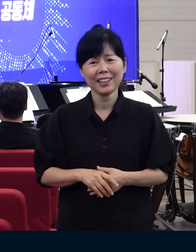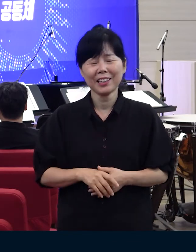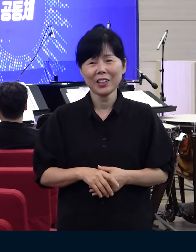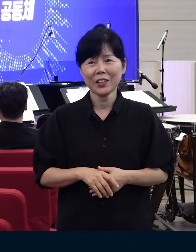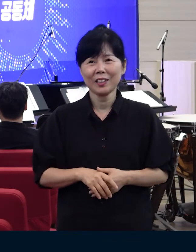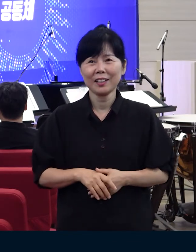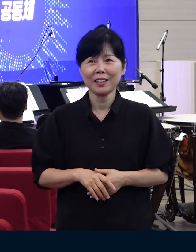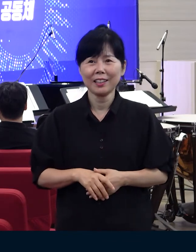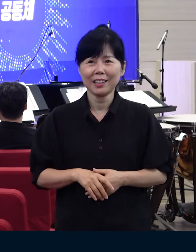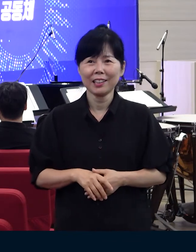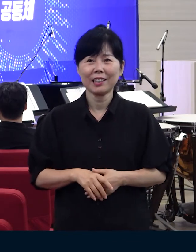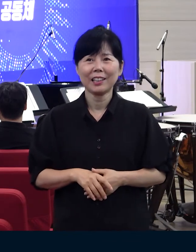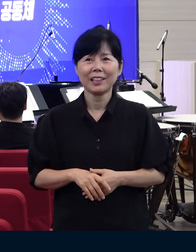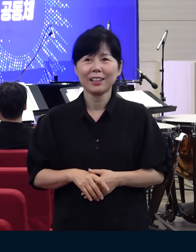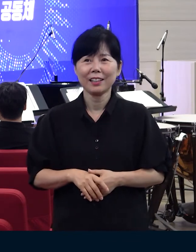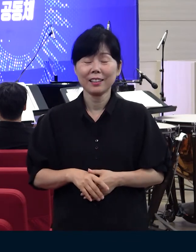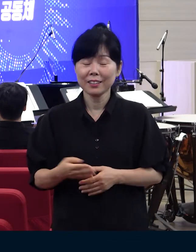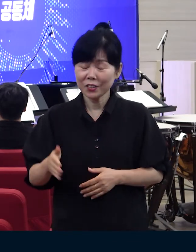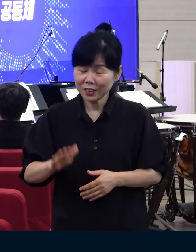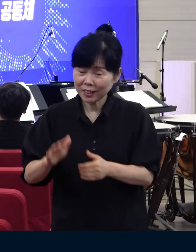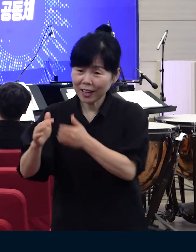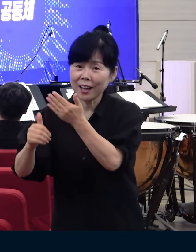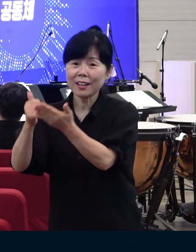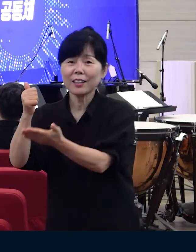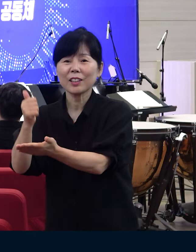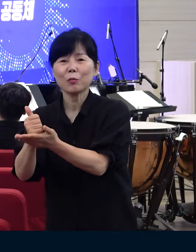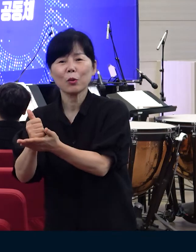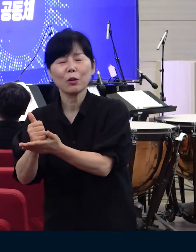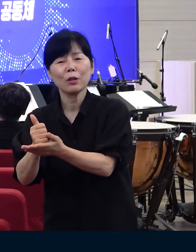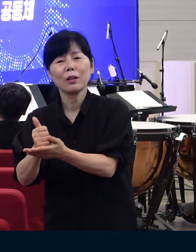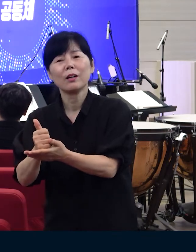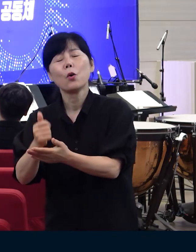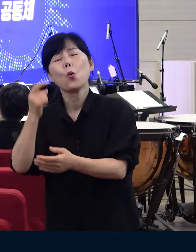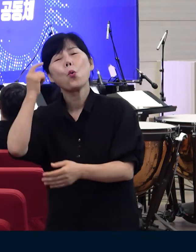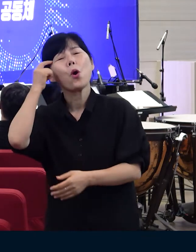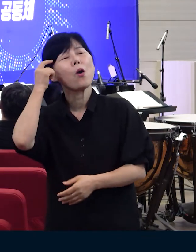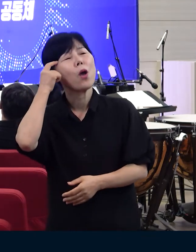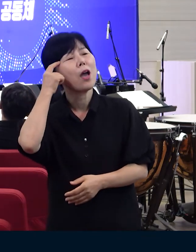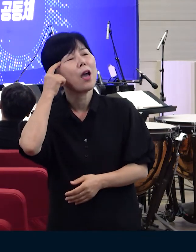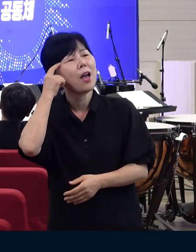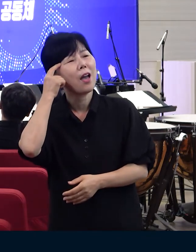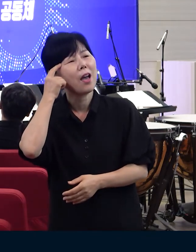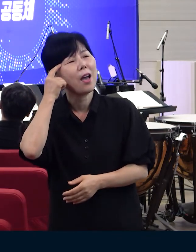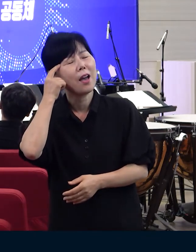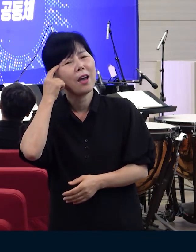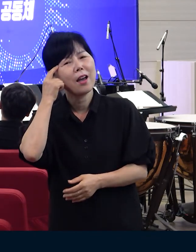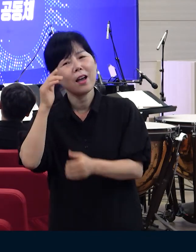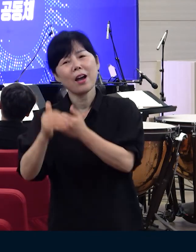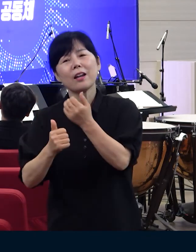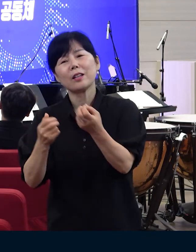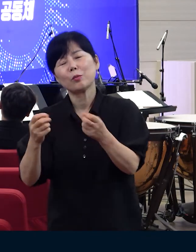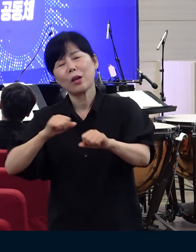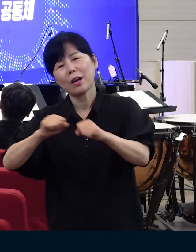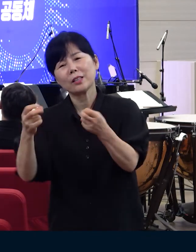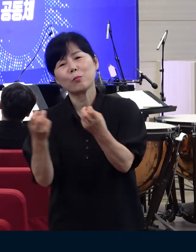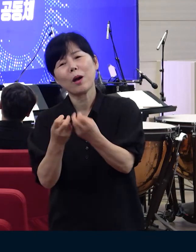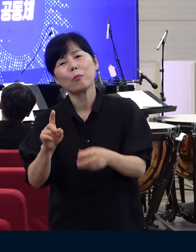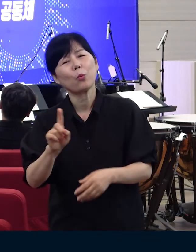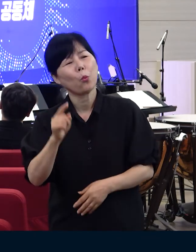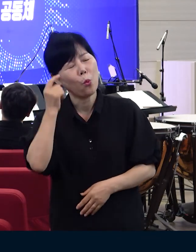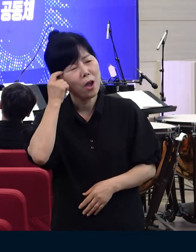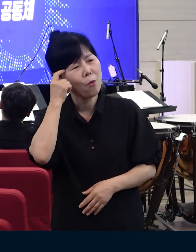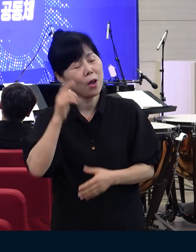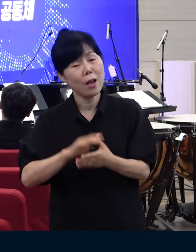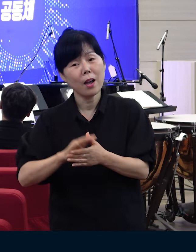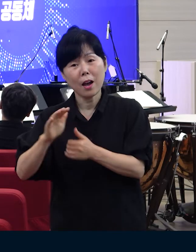그러면 하나님은 왜 이렇게 하시는가? 이게 3번째 질문이죠. 하나님은 도대체 왜 이렇게 하시는가? 우리가